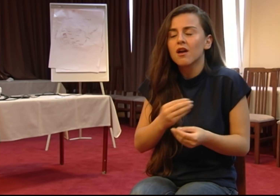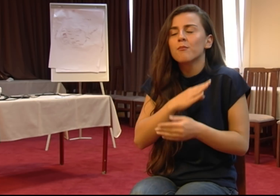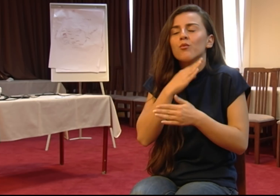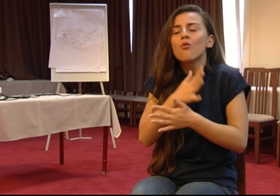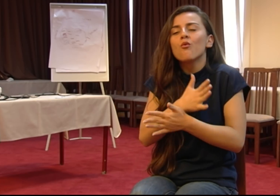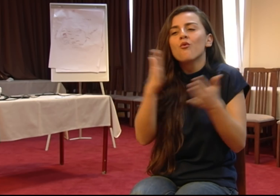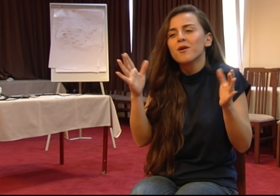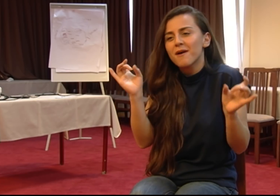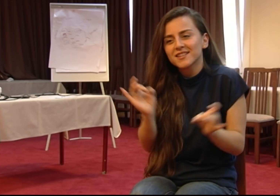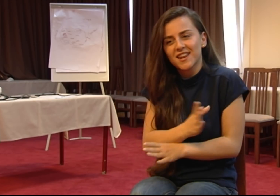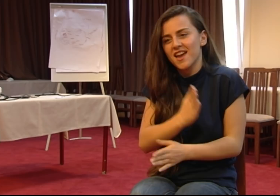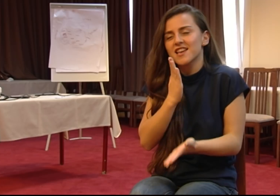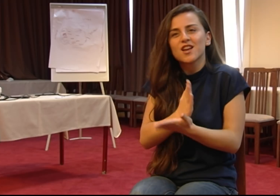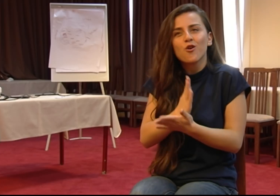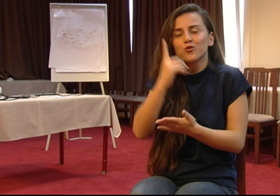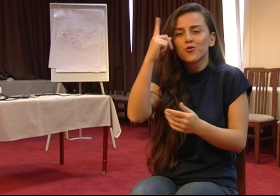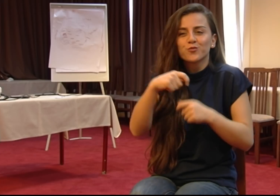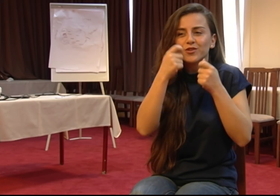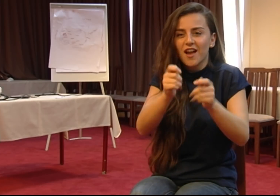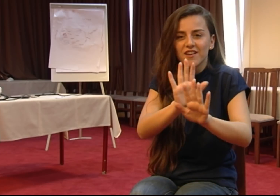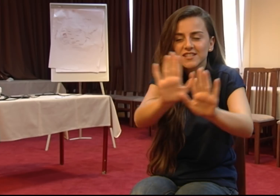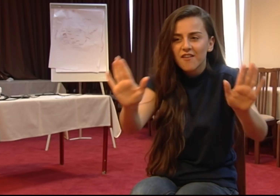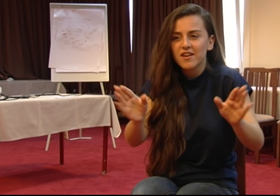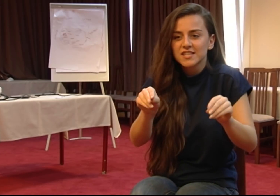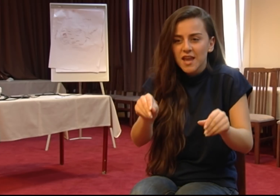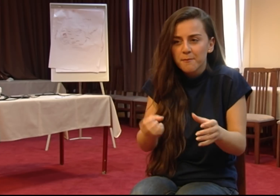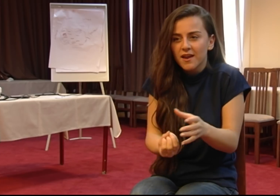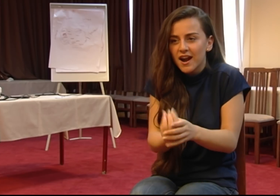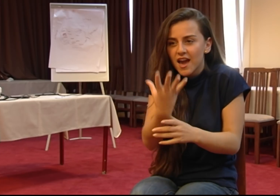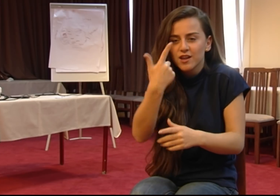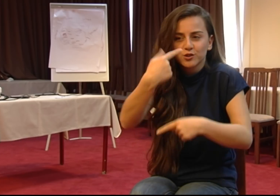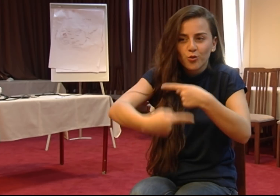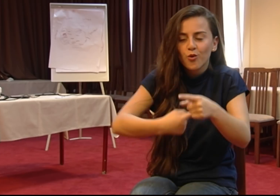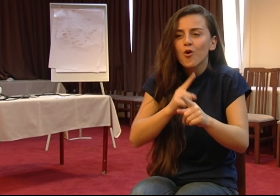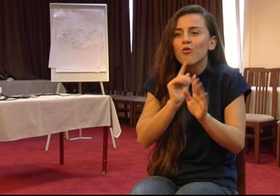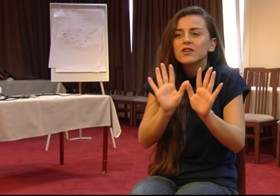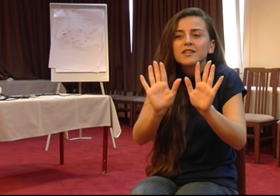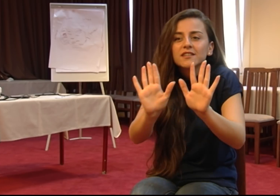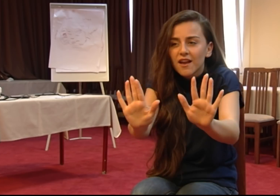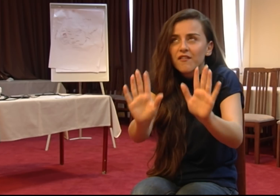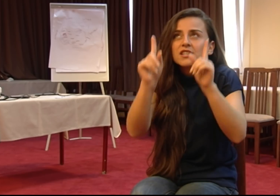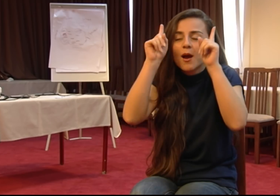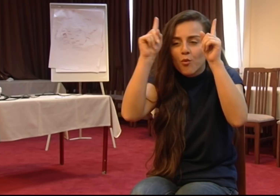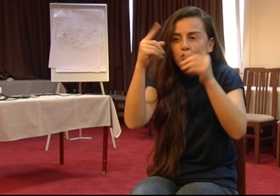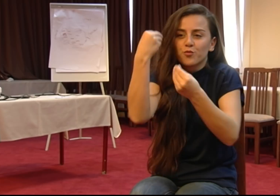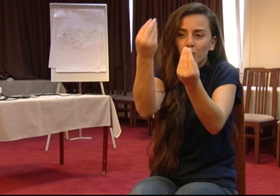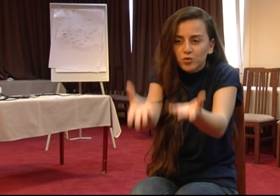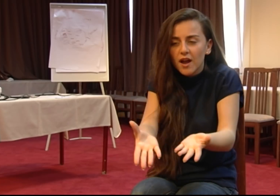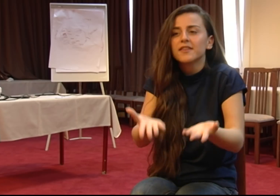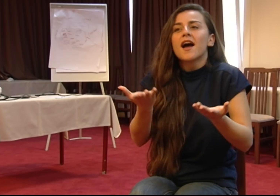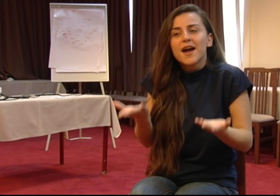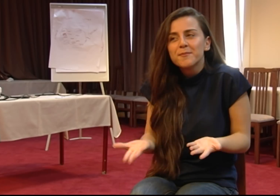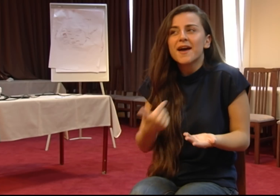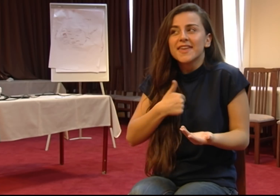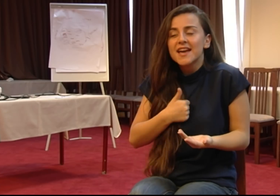дека може. Или би сакала да успееме во намерата? Ајде да ги засучиме ракавите и да работиме. Не